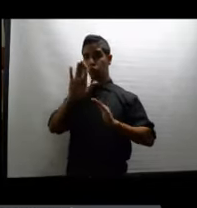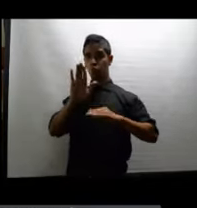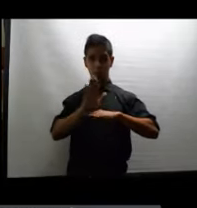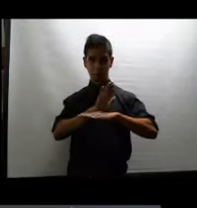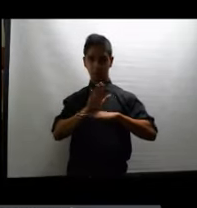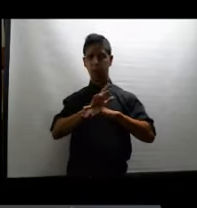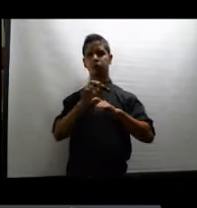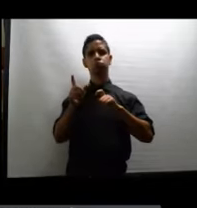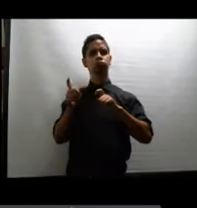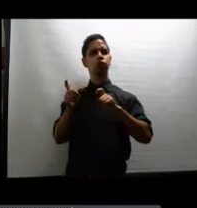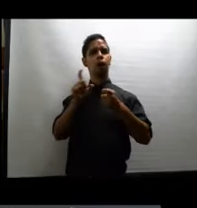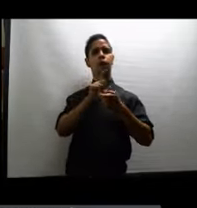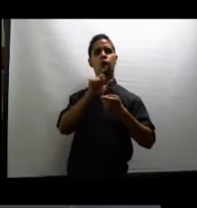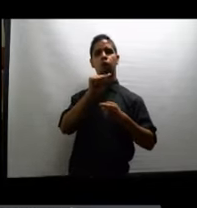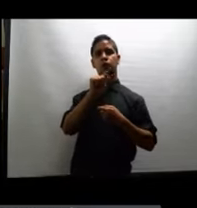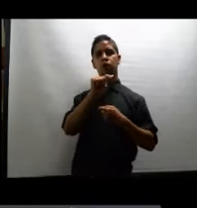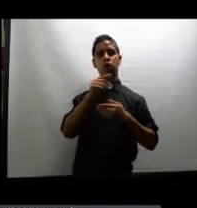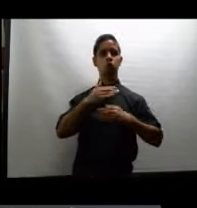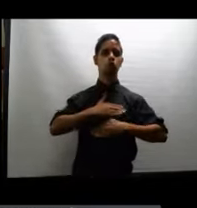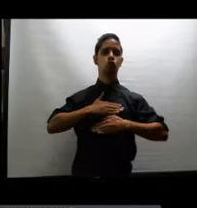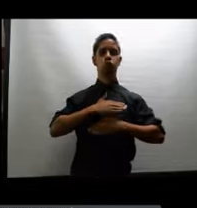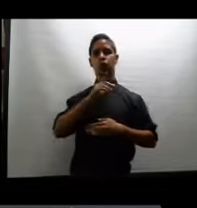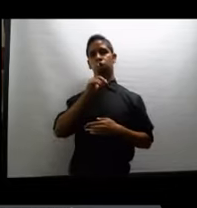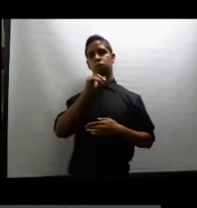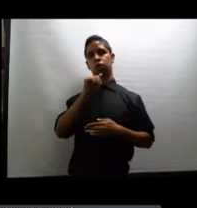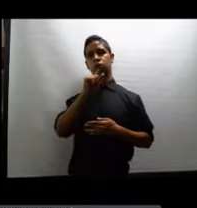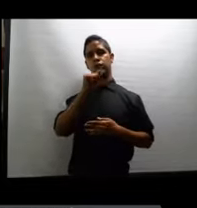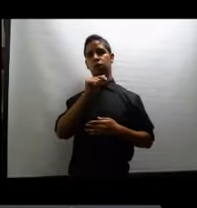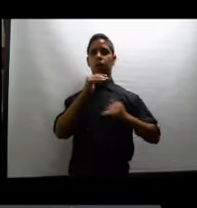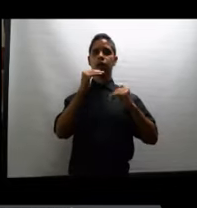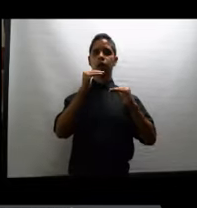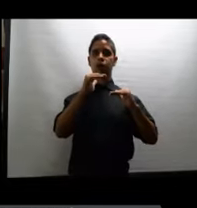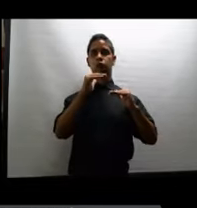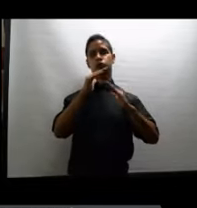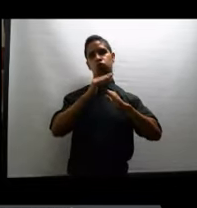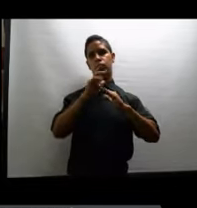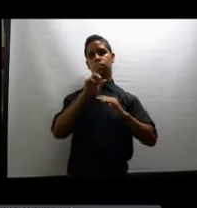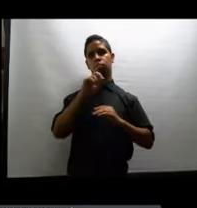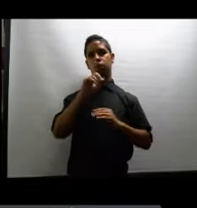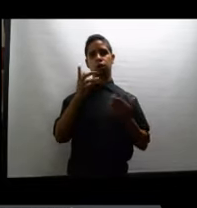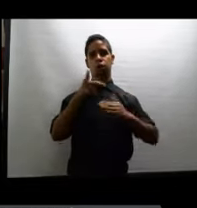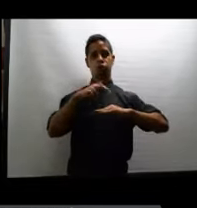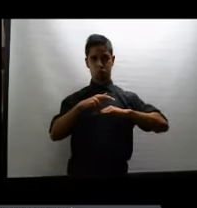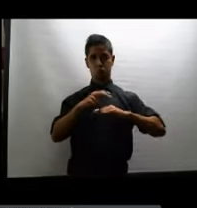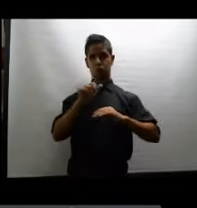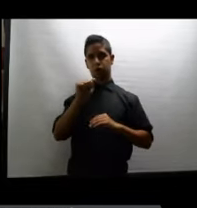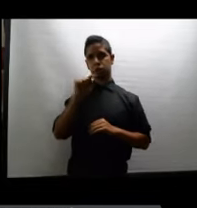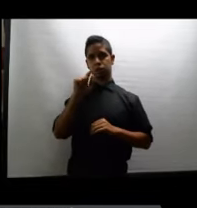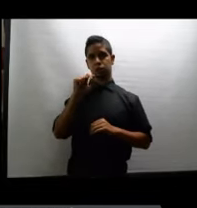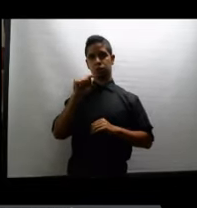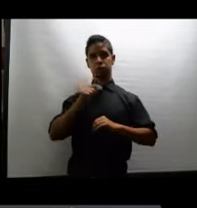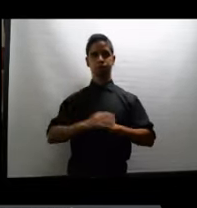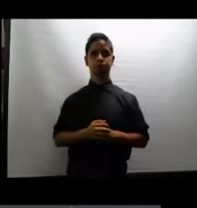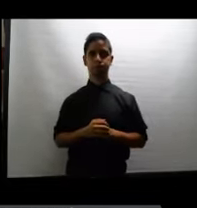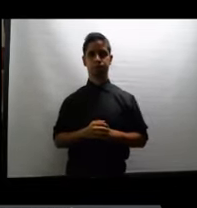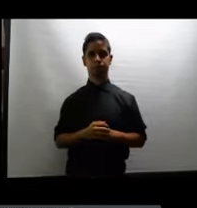y disfruta de data ilimitada en la mejor red en Puerto Rico. AT&T.